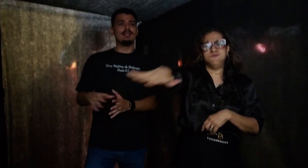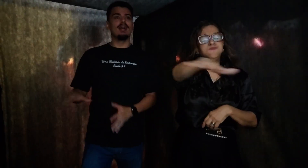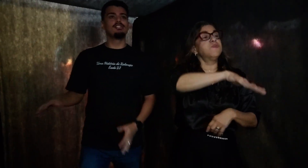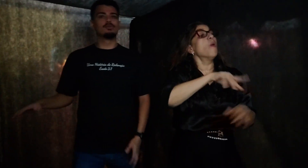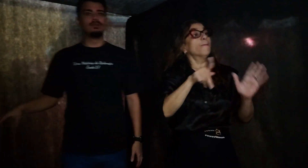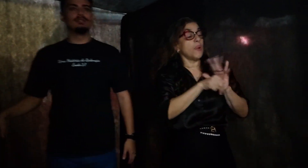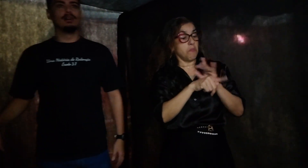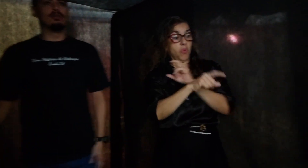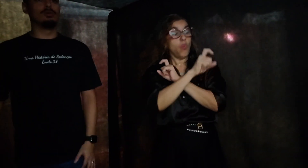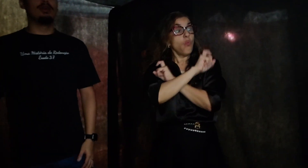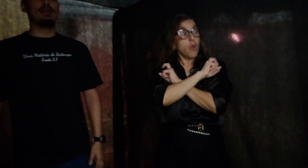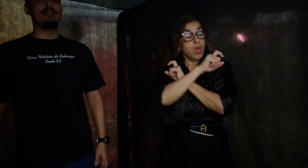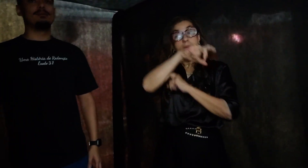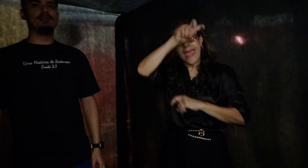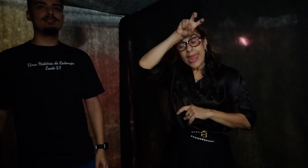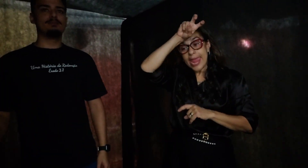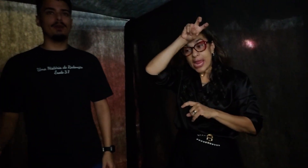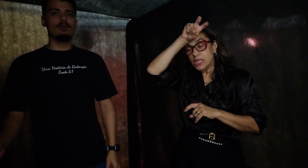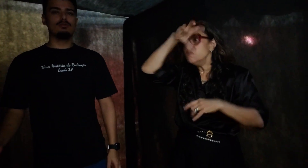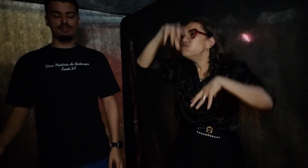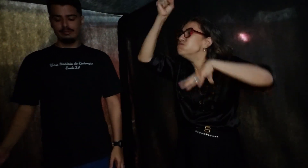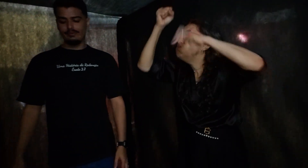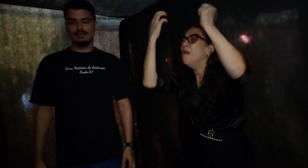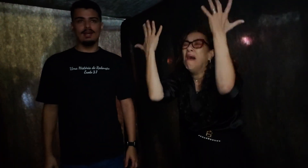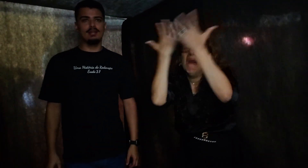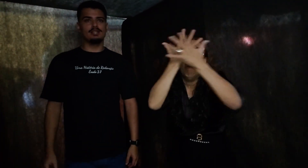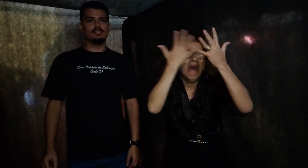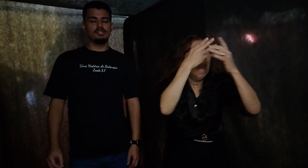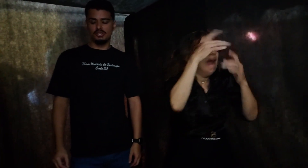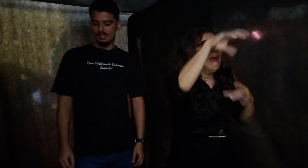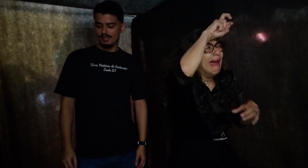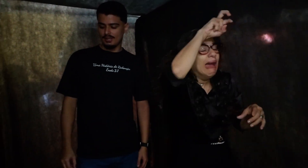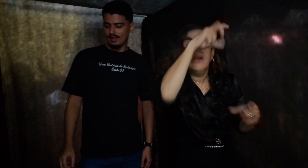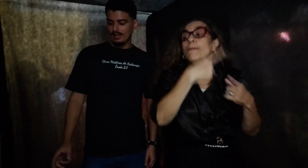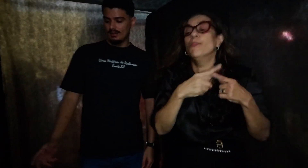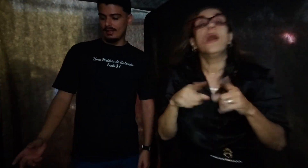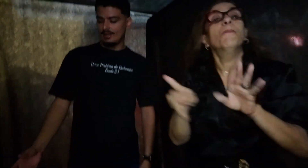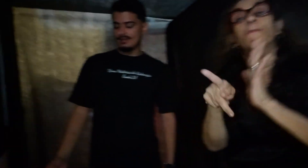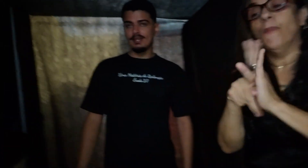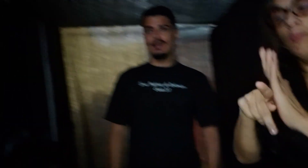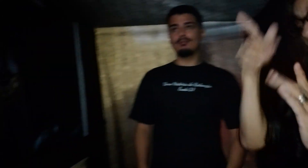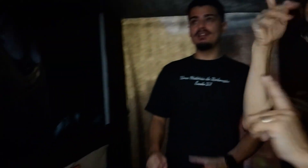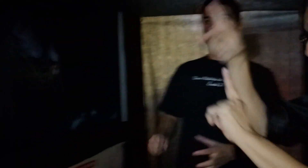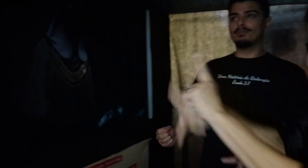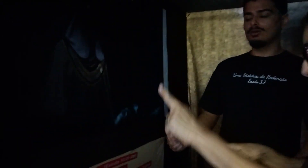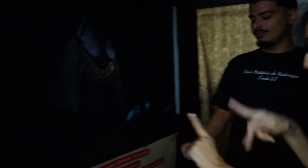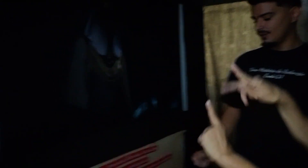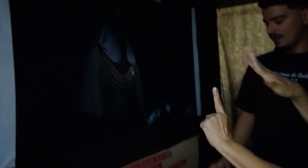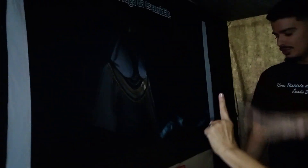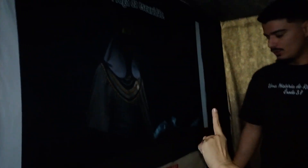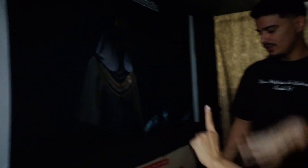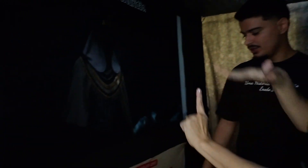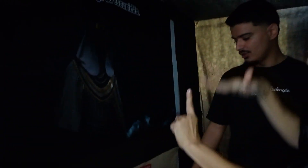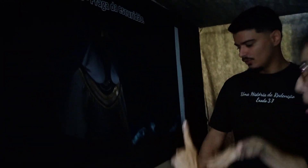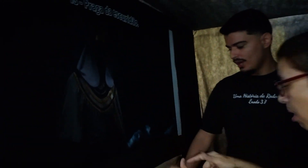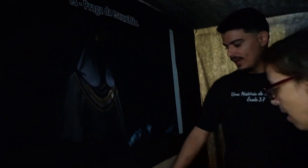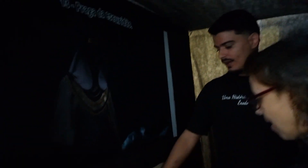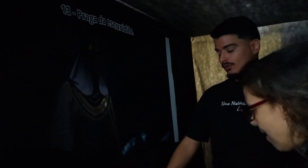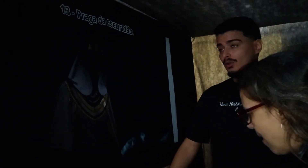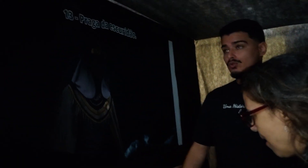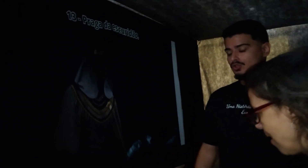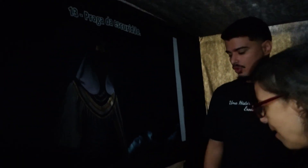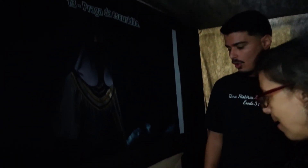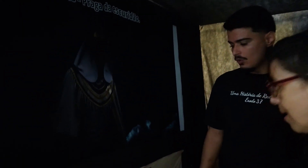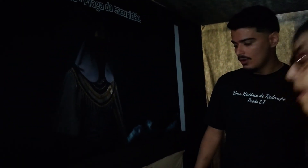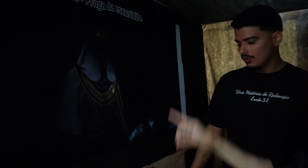Acontece a escuridão. E a principal divindade atingida deles, que é a principal divindade do Egito, era o